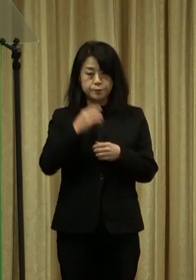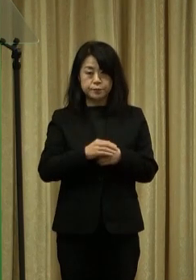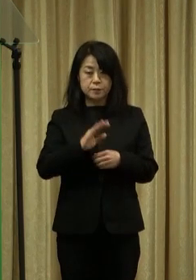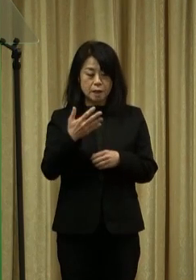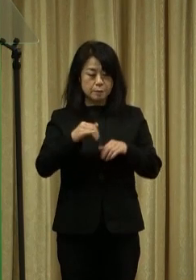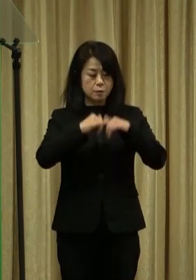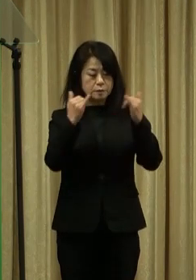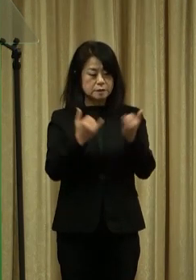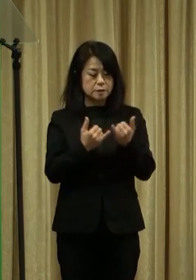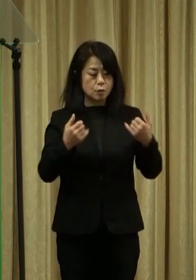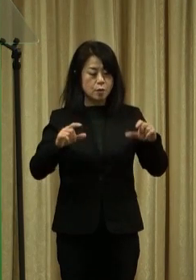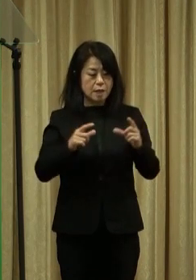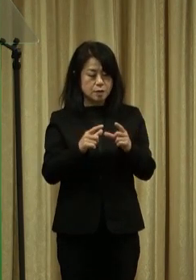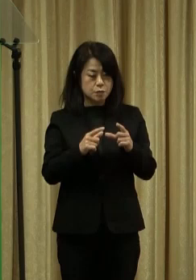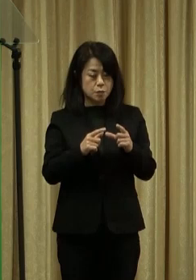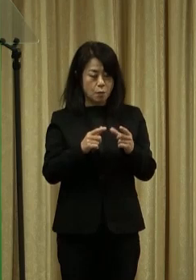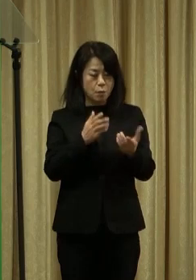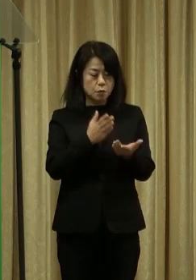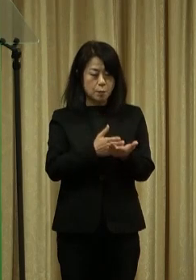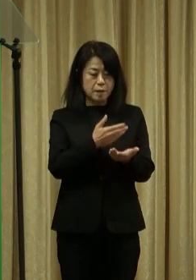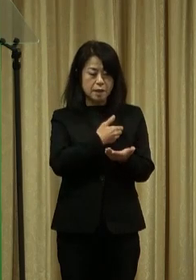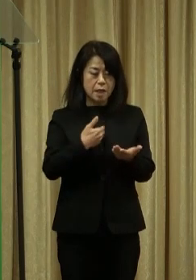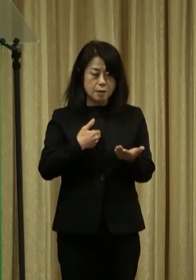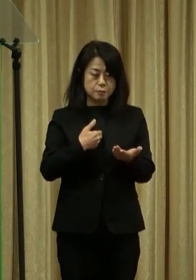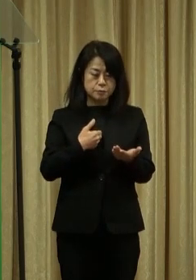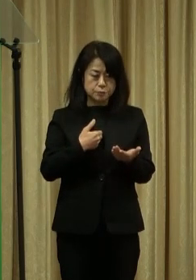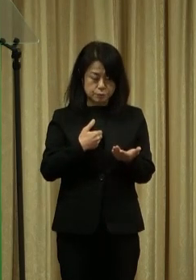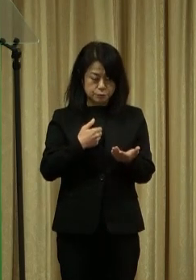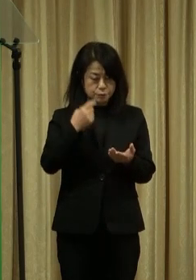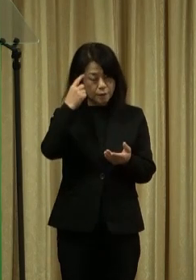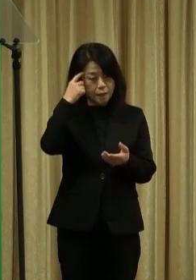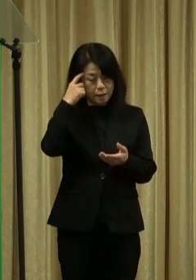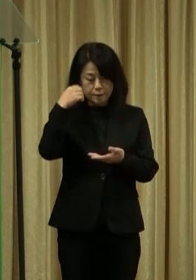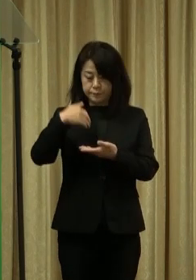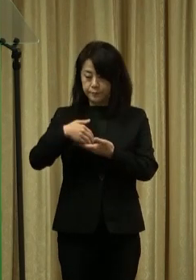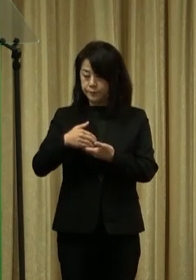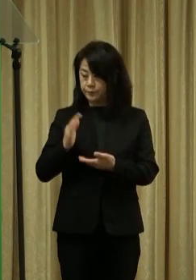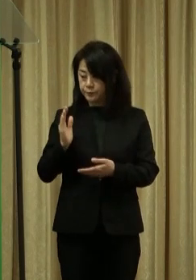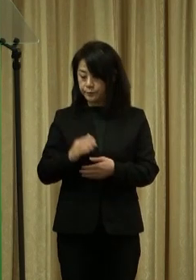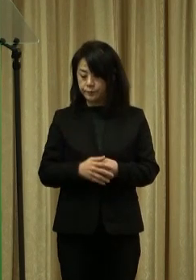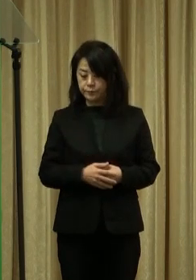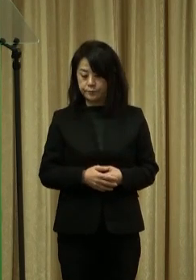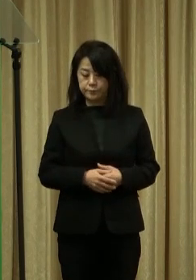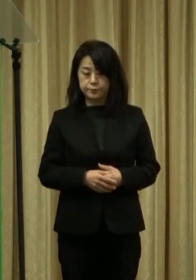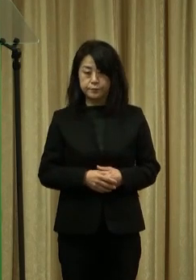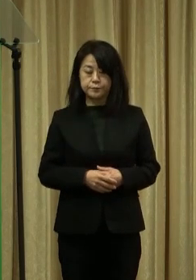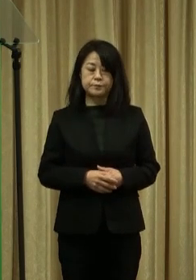減少をどこまで食い止められるのかというのは、知事のお考えをお聞かせいただけますでしょう